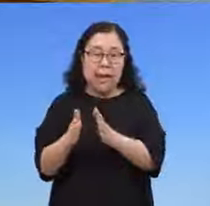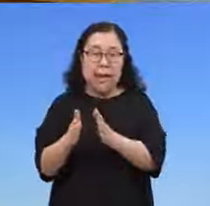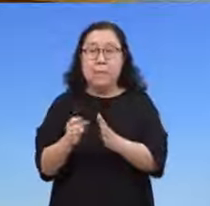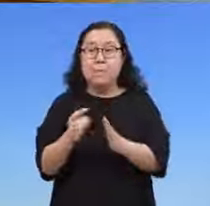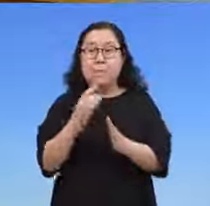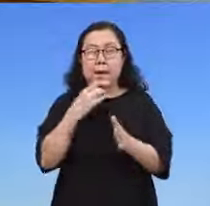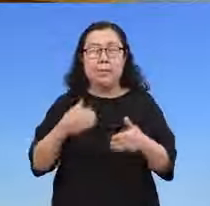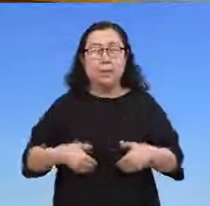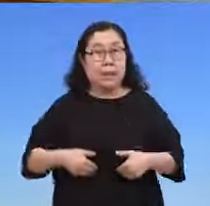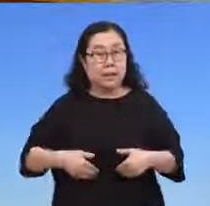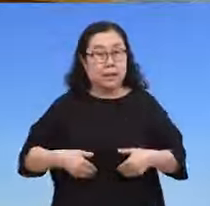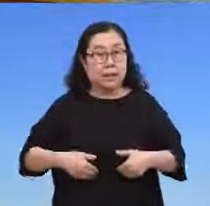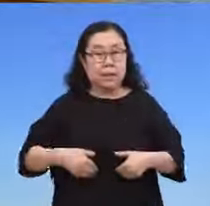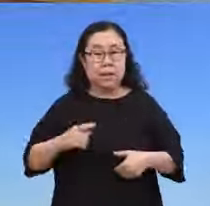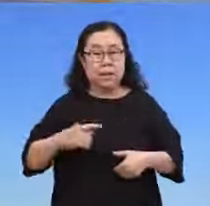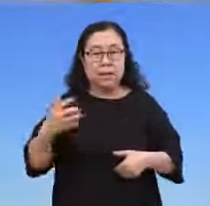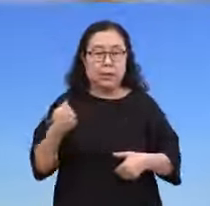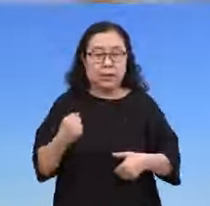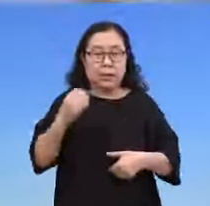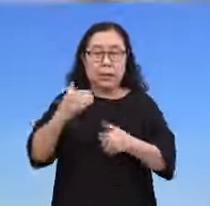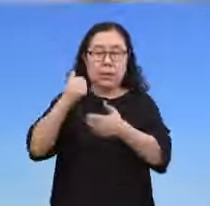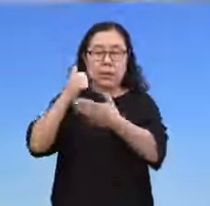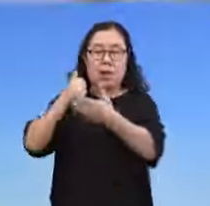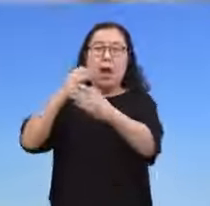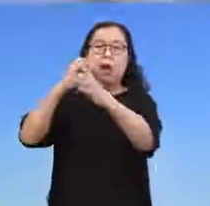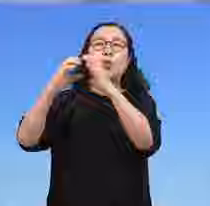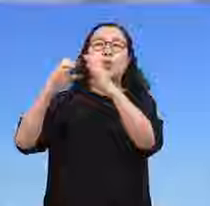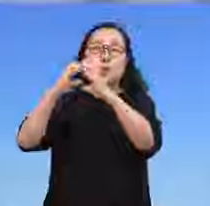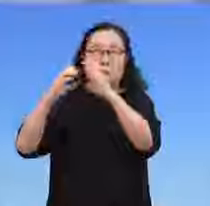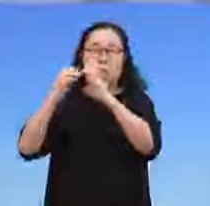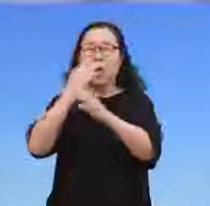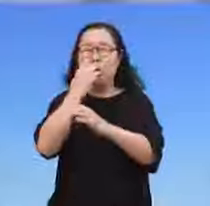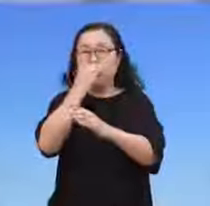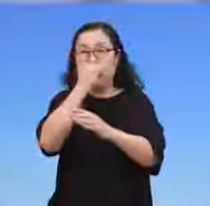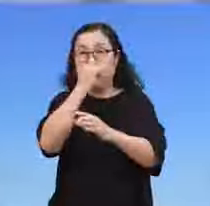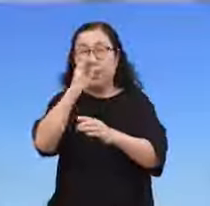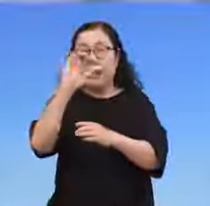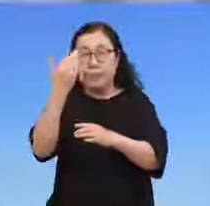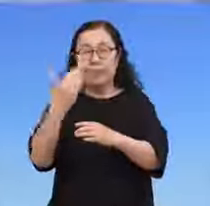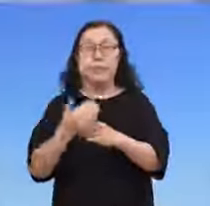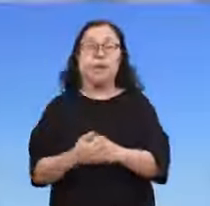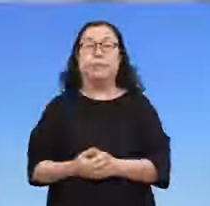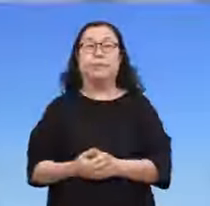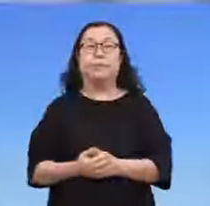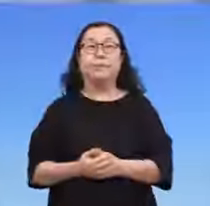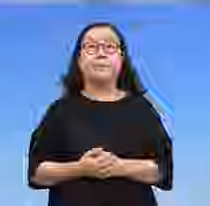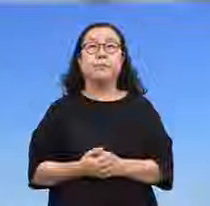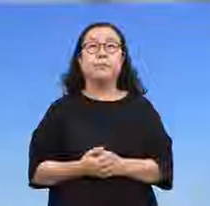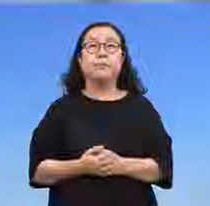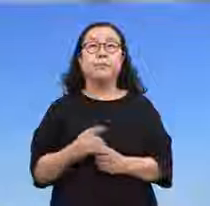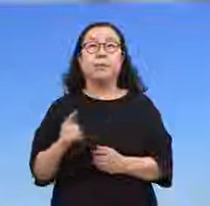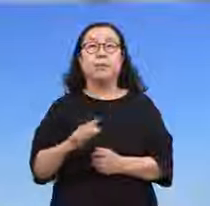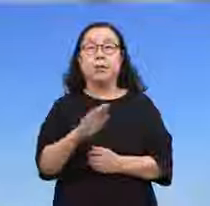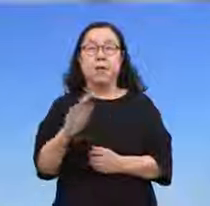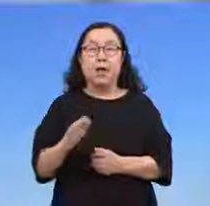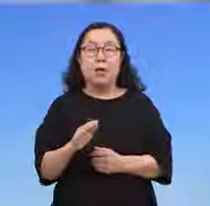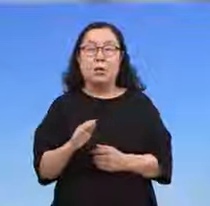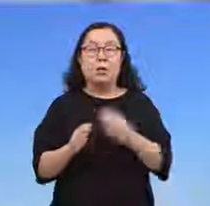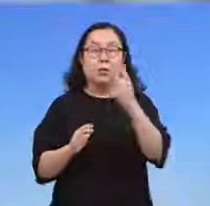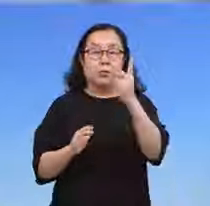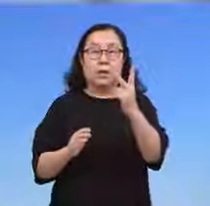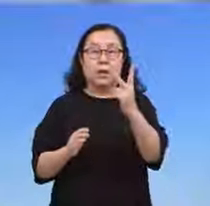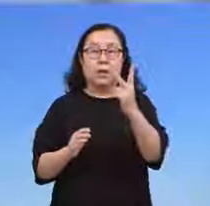가야 된다는 것입니다. 그래서 저는 이런 본문의 흐름을 보면서 두 가지 중요한